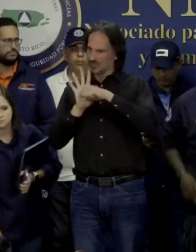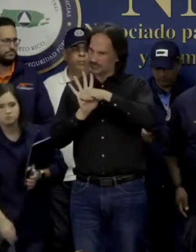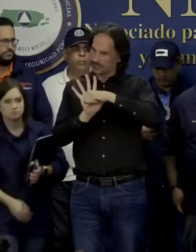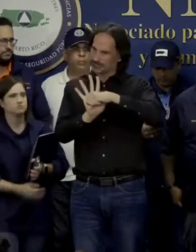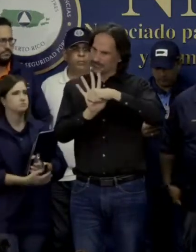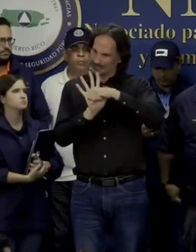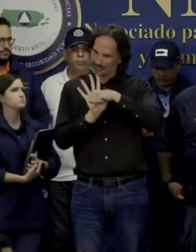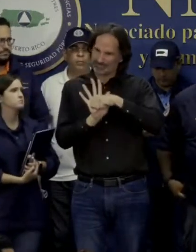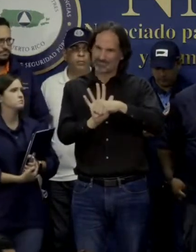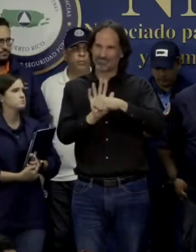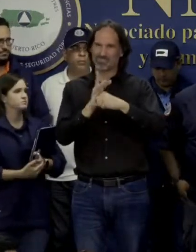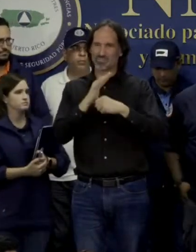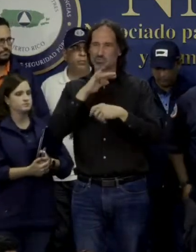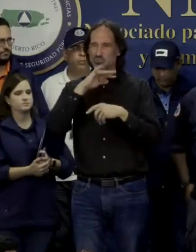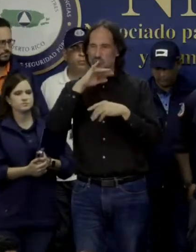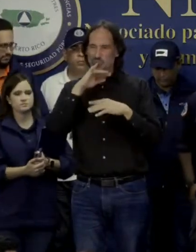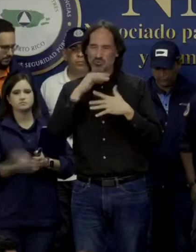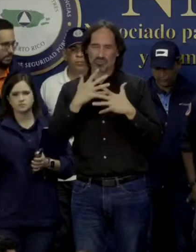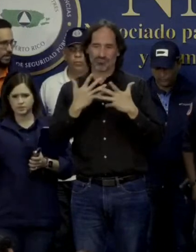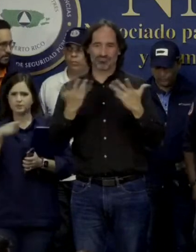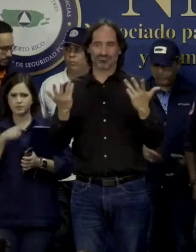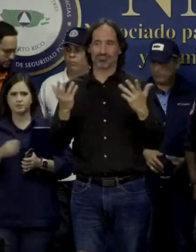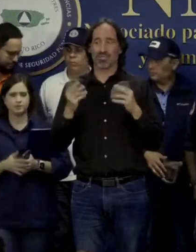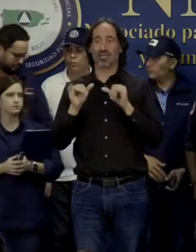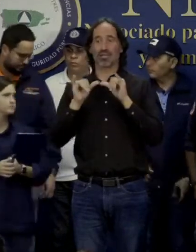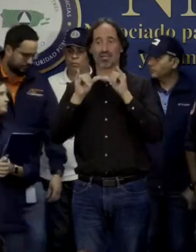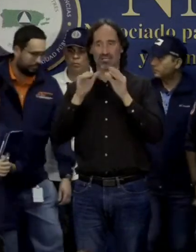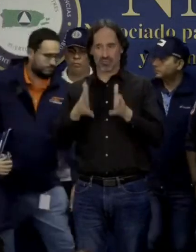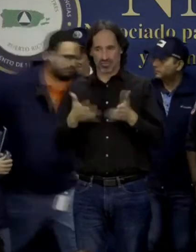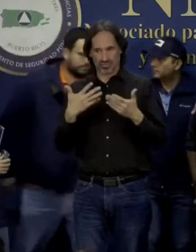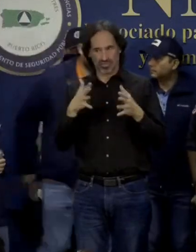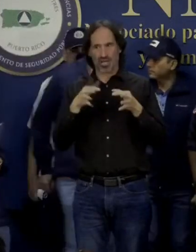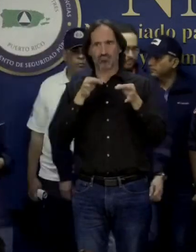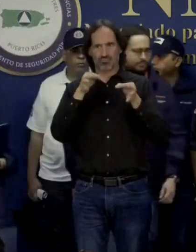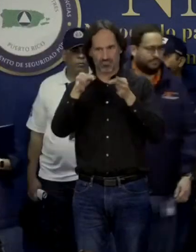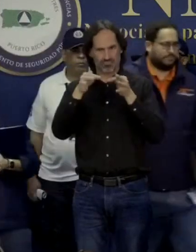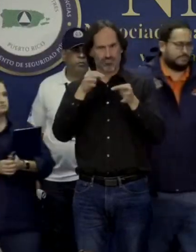ya la cuestión técnica de ingeniería, si lo puede decir Edwin o sí.